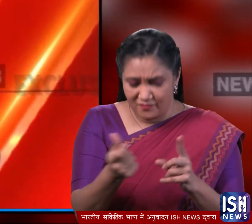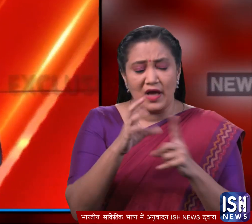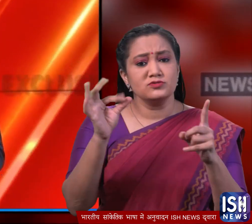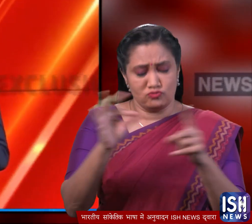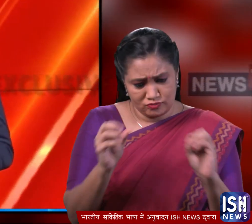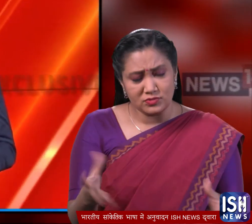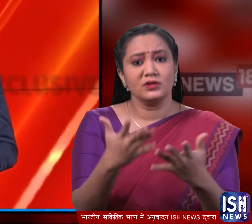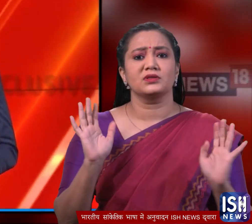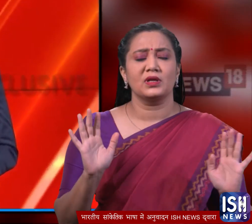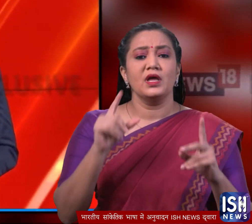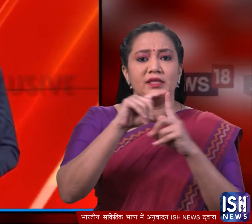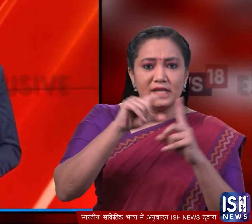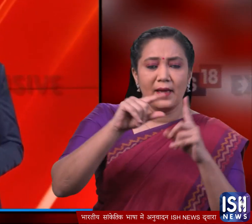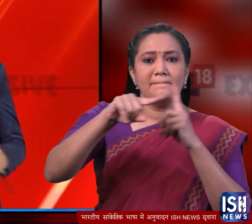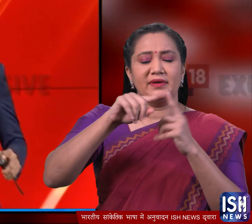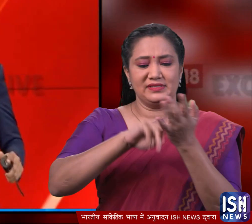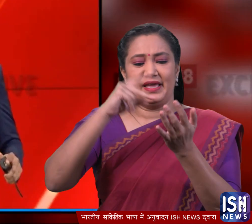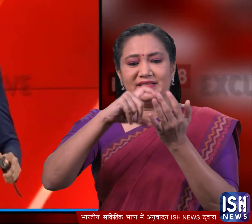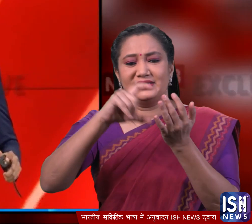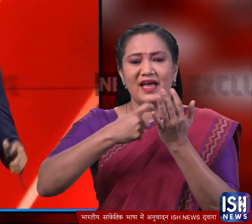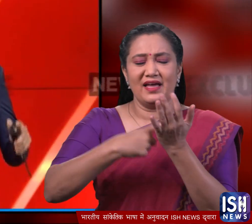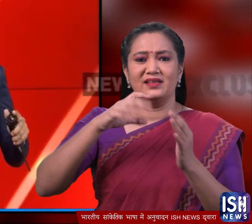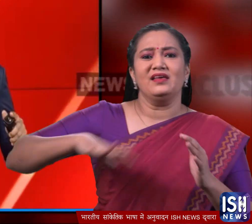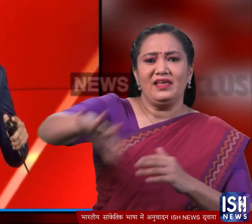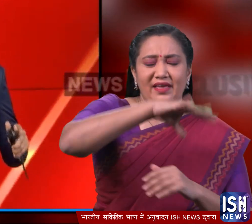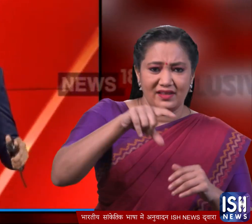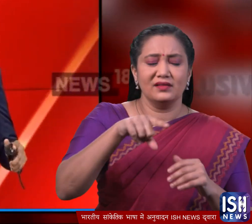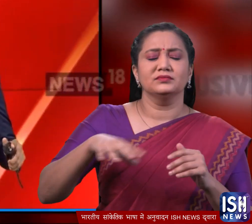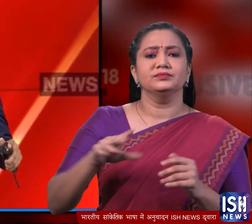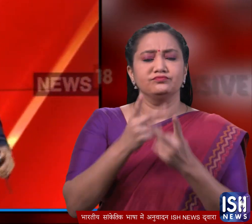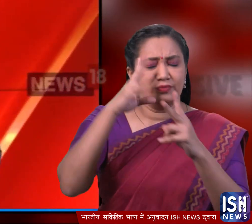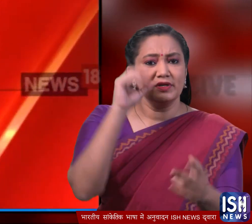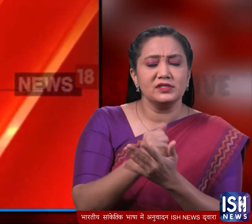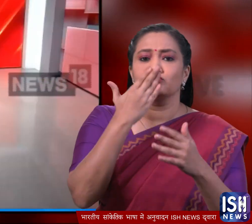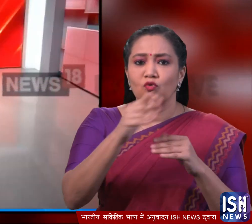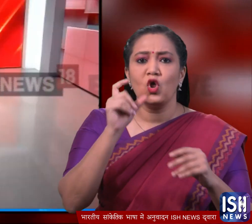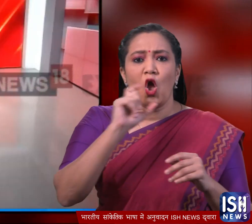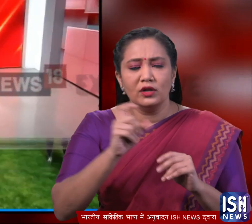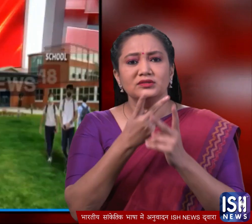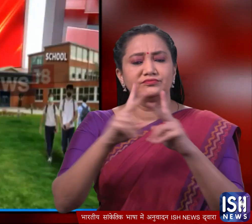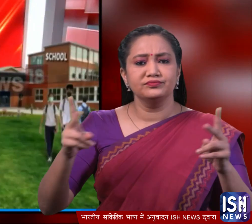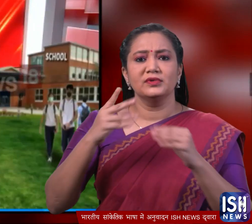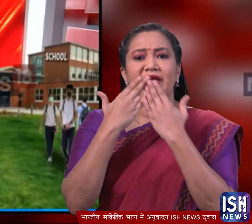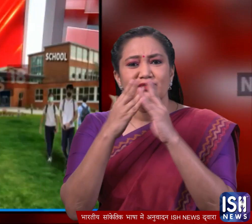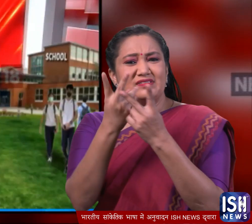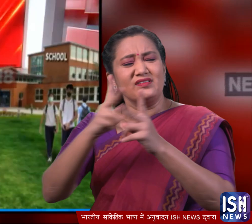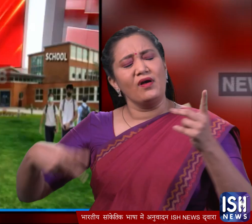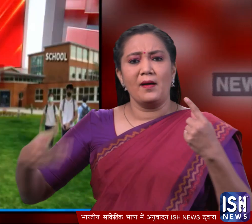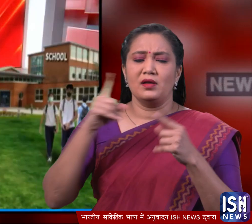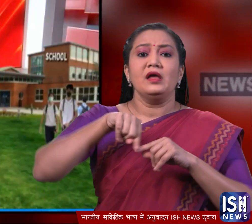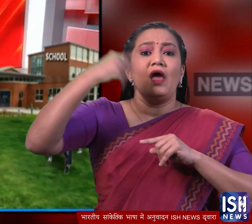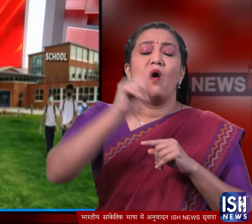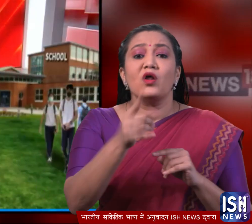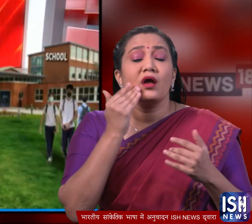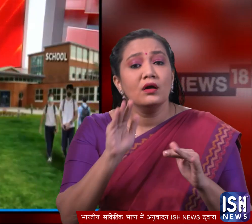कदम उठाने का आदेश दिया। दिल्ली समेत पूरे एनसीआर के लिए जो फैसले लिए गए उनके मुताबिक स्कूल, कॉलेज और शिक्षण संस्थान